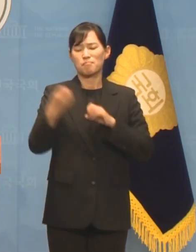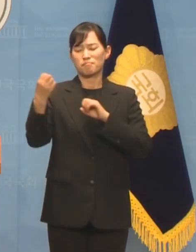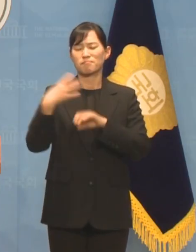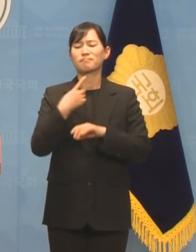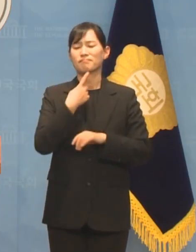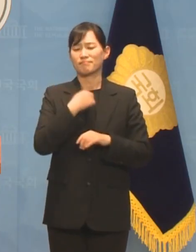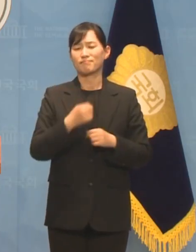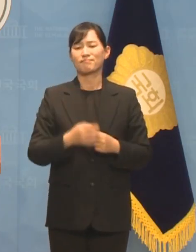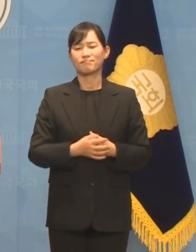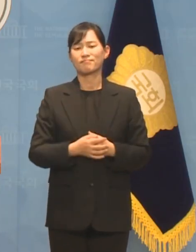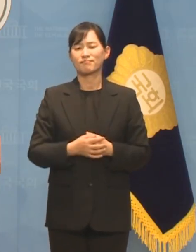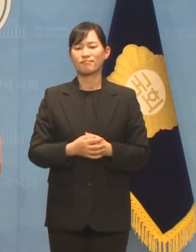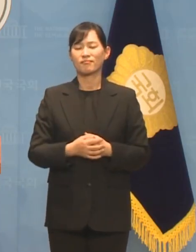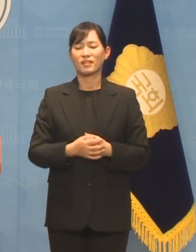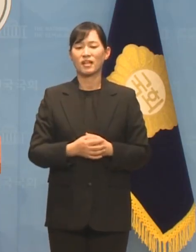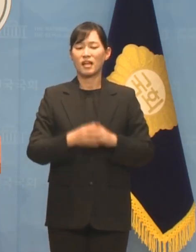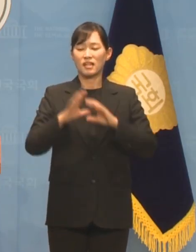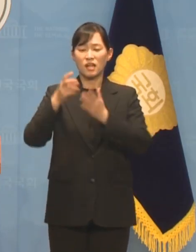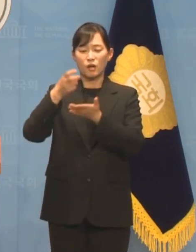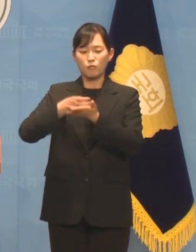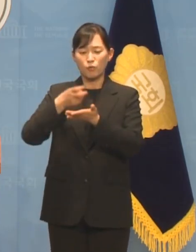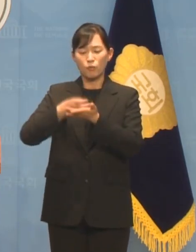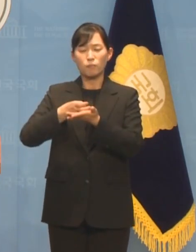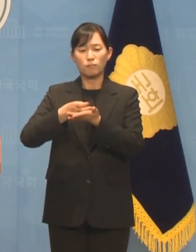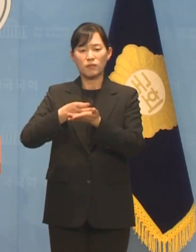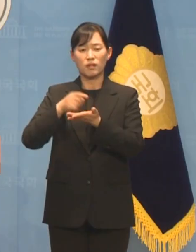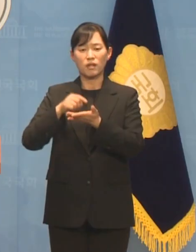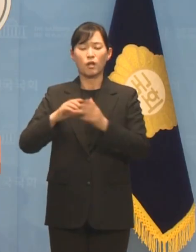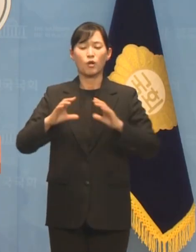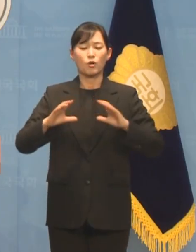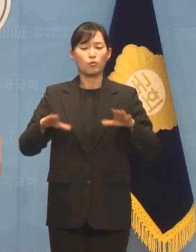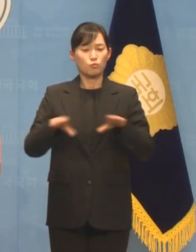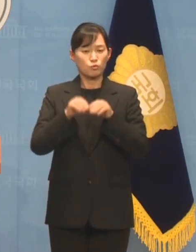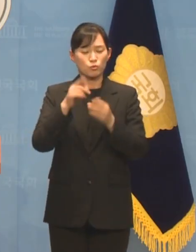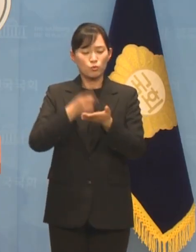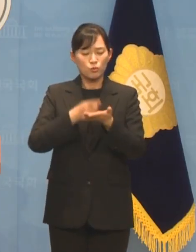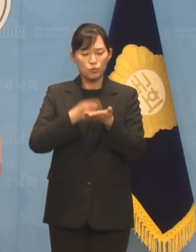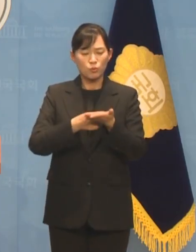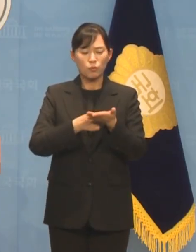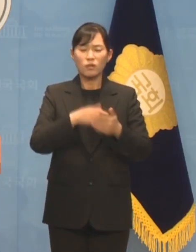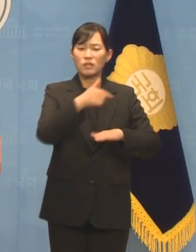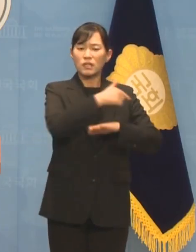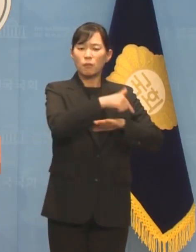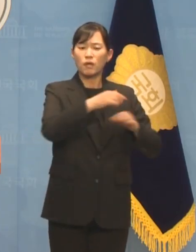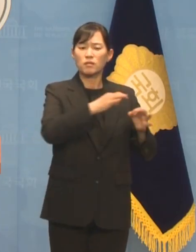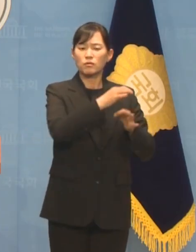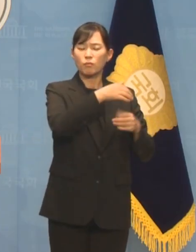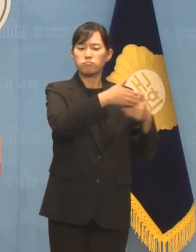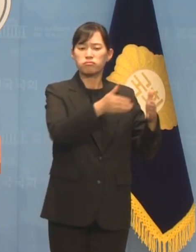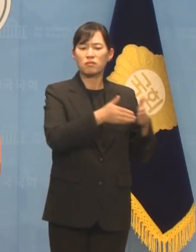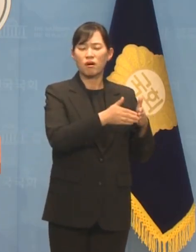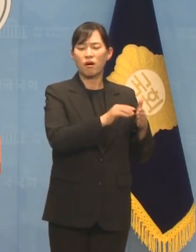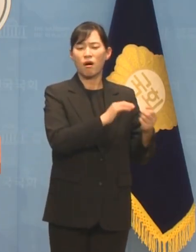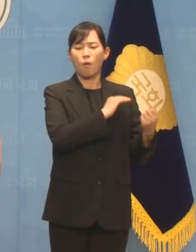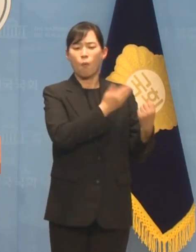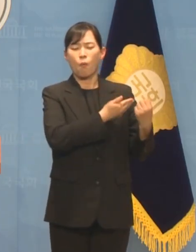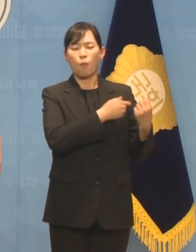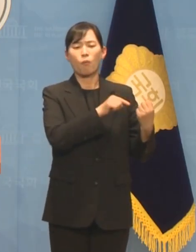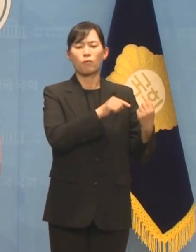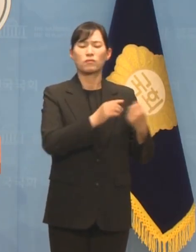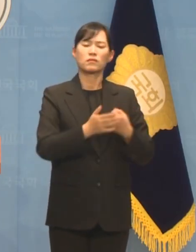말했습니다. 헌법상 행정각부를 통할하는 국무총리도 기획재정부의 막강한 권한 앞에서 어쩔 도리가 없었던